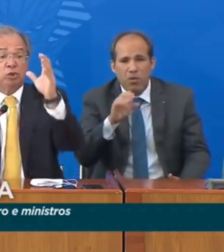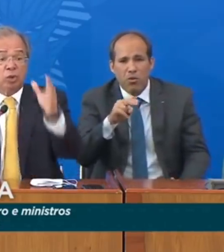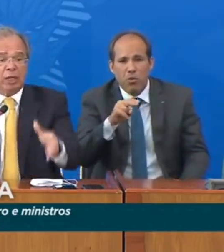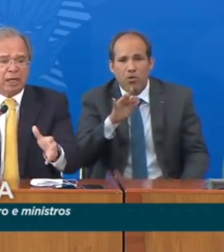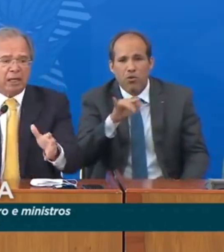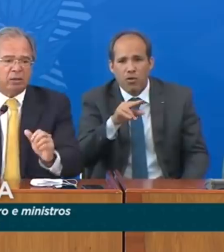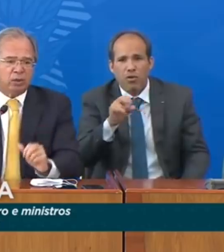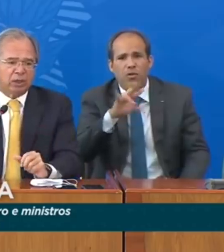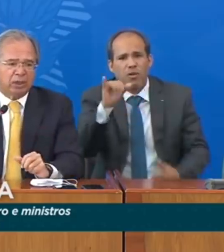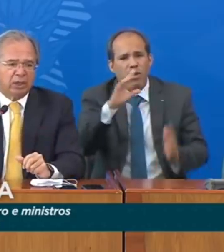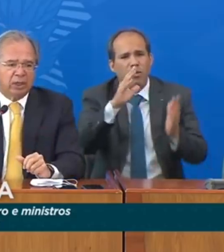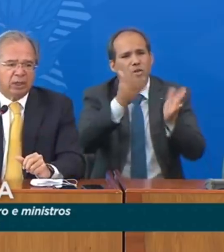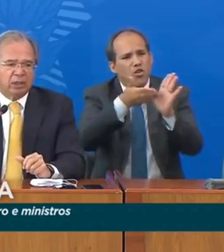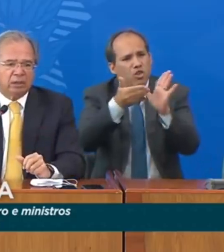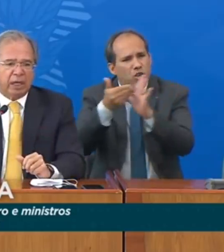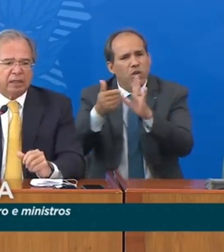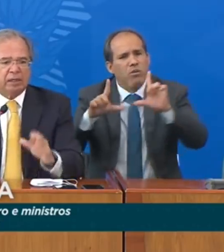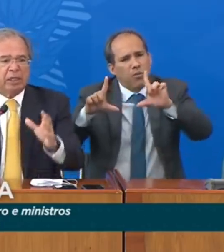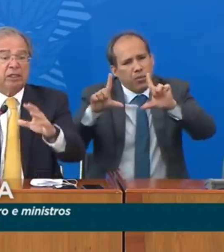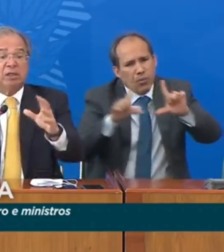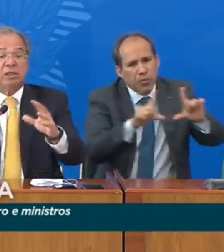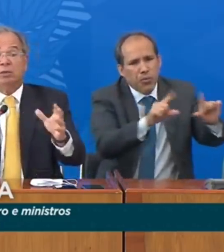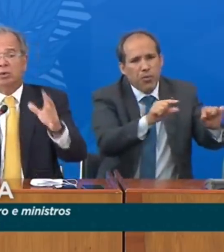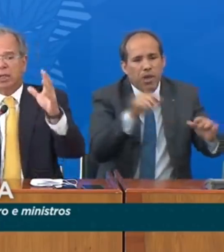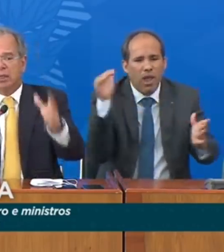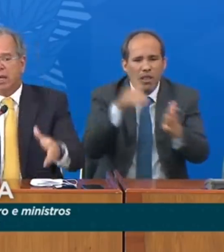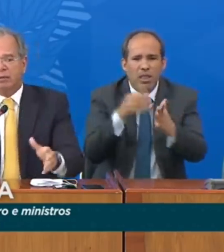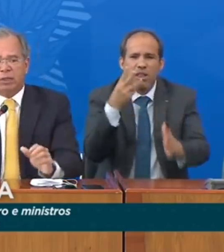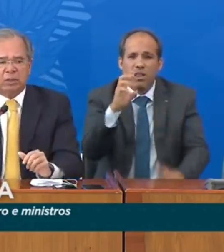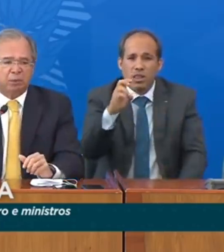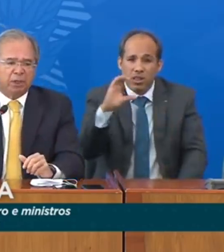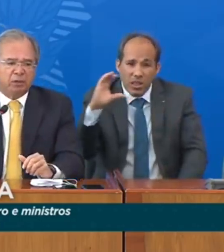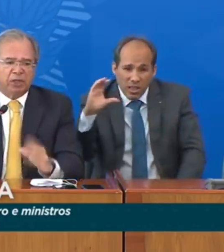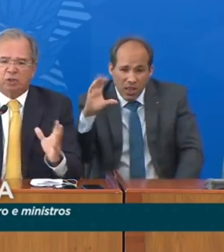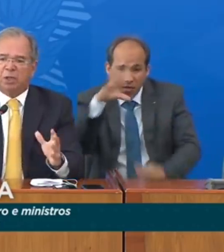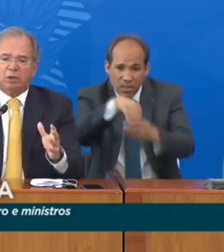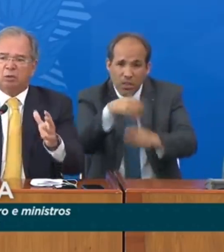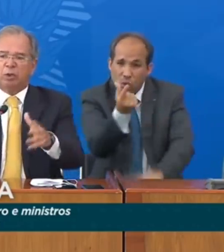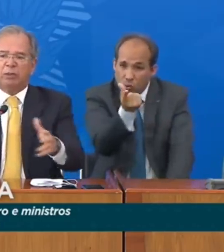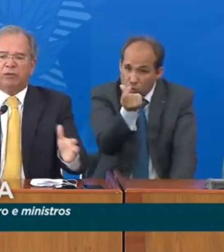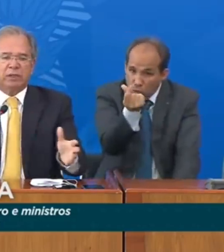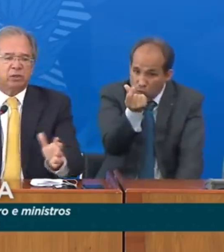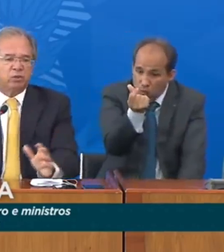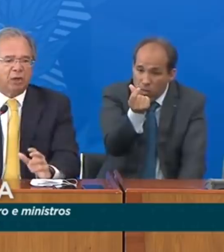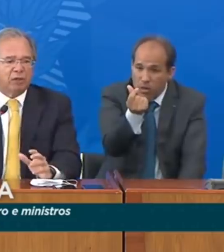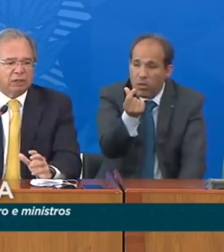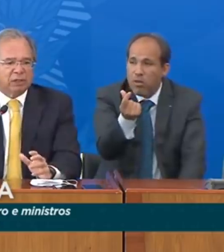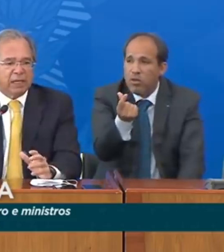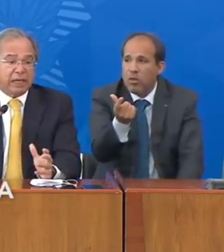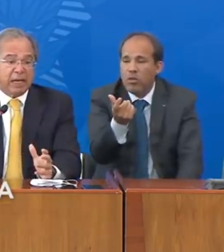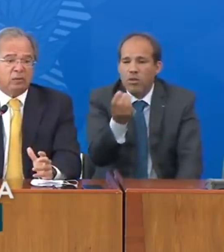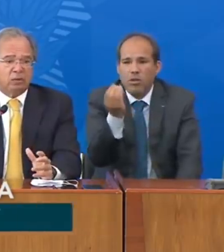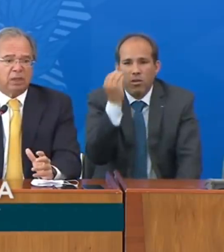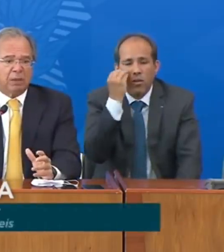como desonerar isso daí. Tem até 35 centavos nesse preço. Evidentemente, nós não podemos fazer isso de uma vez, é caro, é